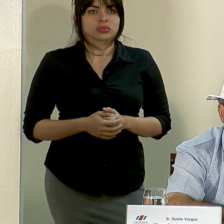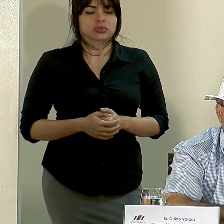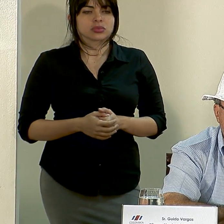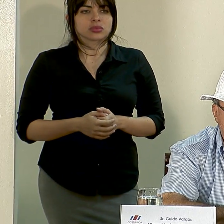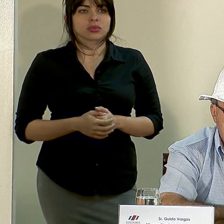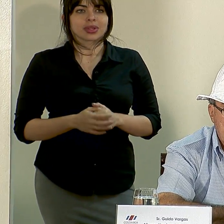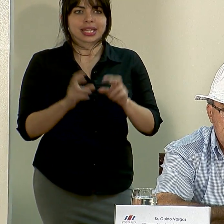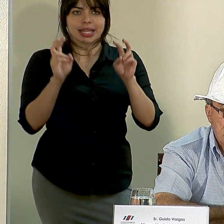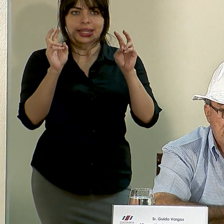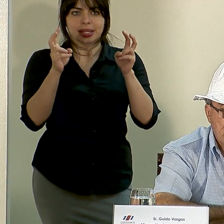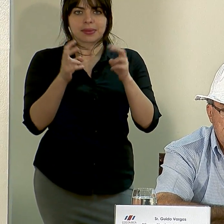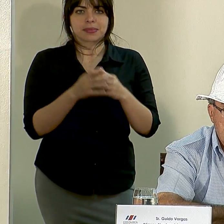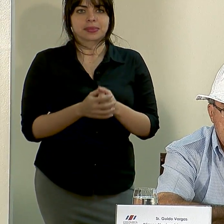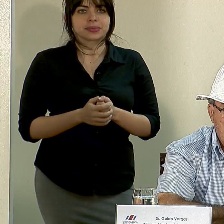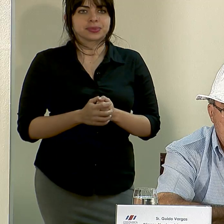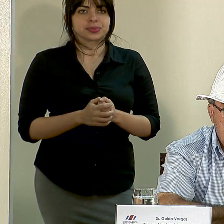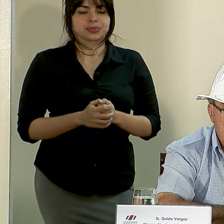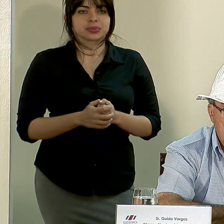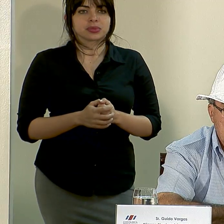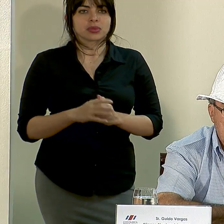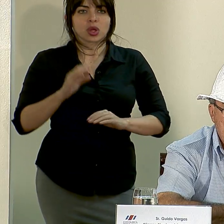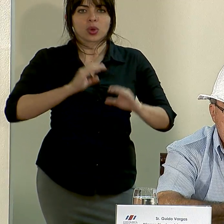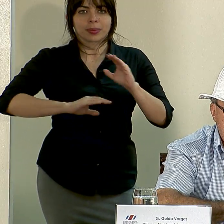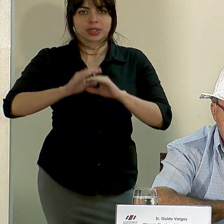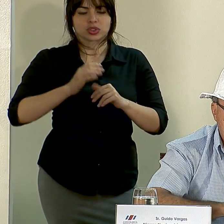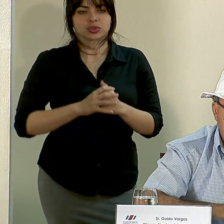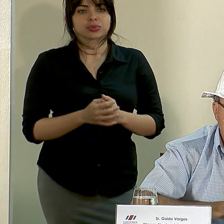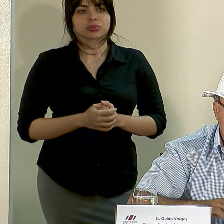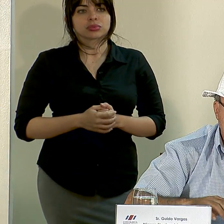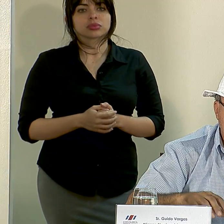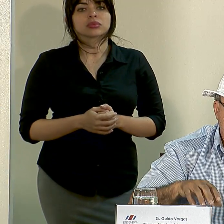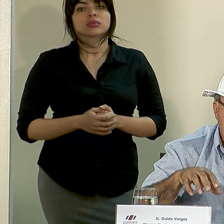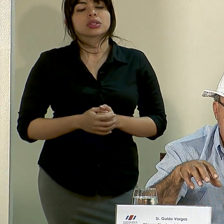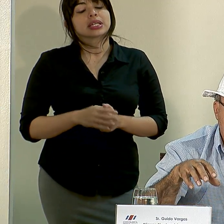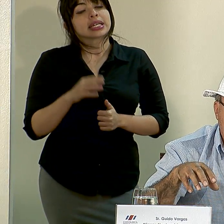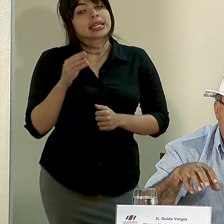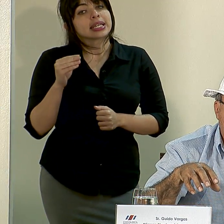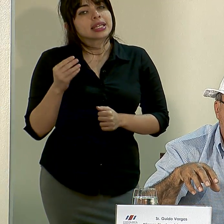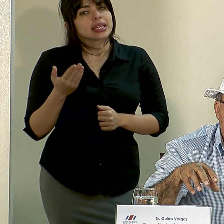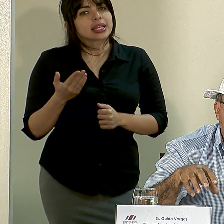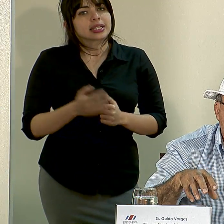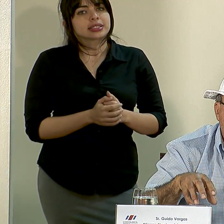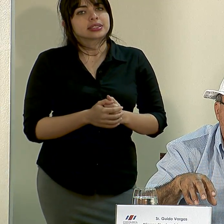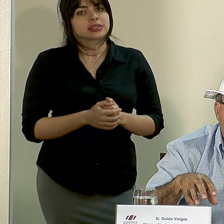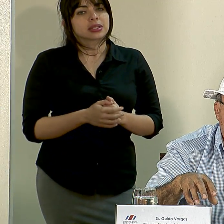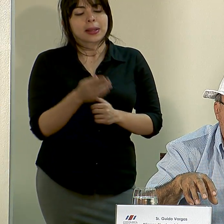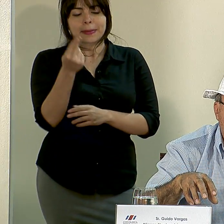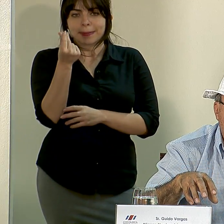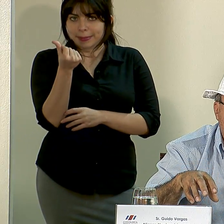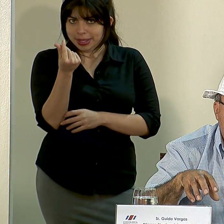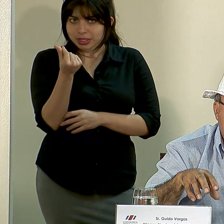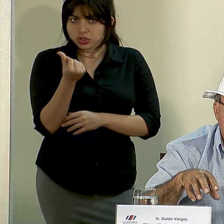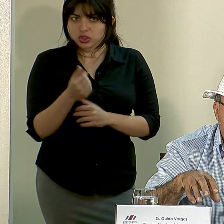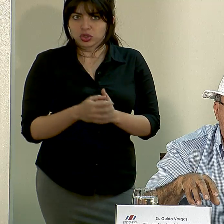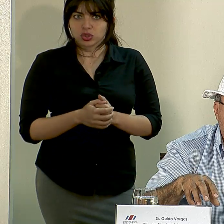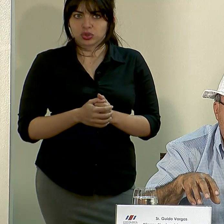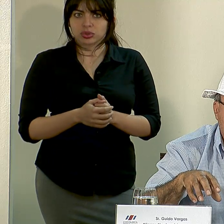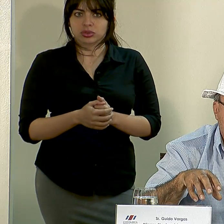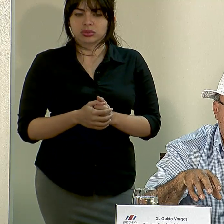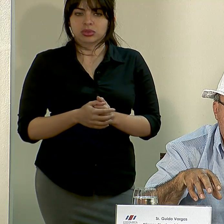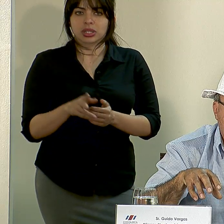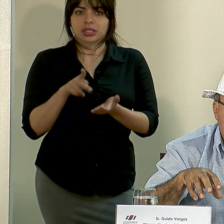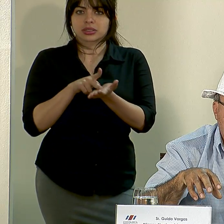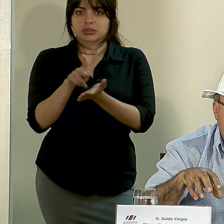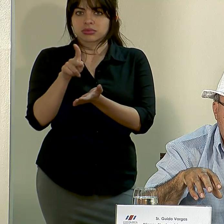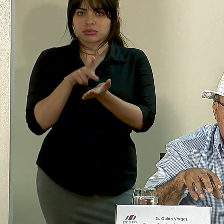en materia de comercio, y es el precio que le están